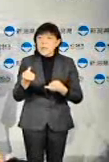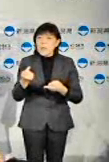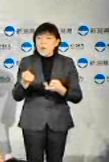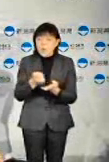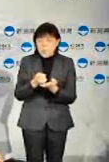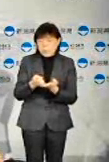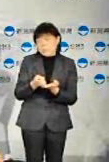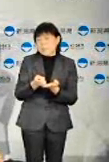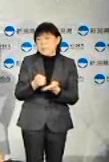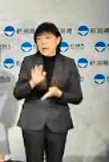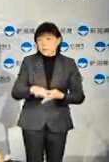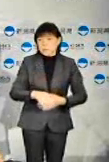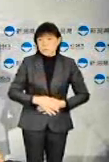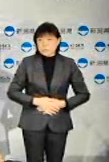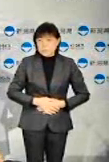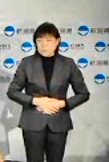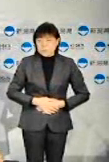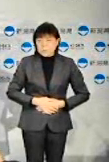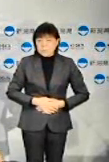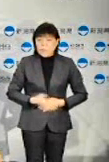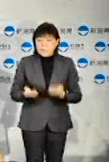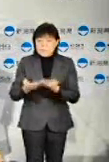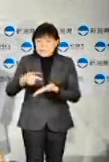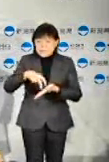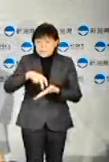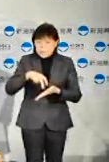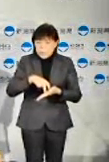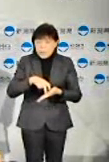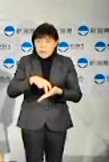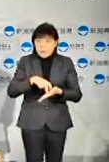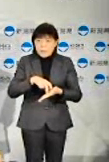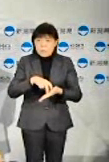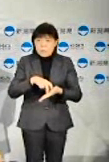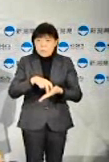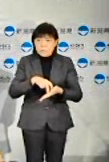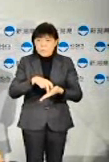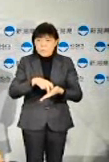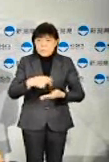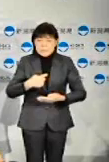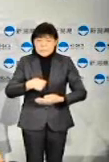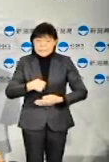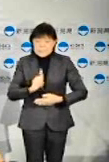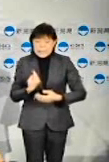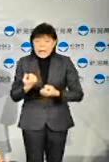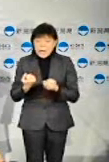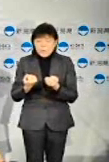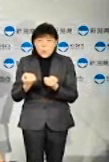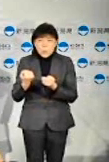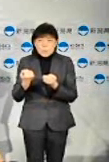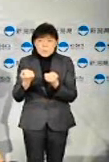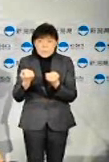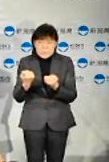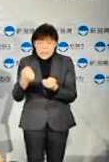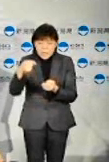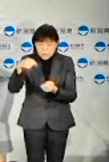にとっては、まあ、こちら側のライドシェアというのは、まあ、必要、今のところ必要なくて、むしろこの自家用輸送